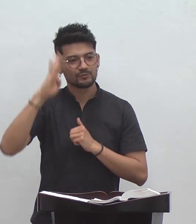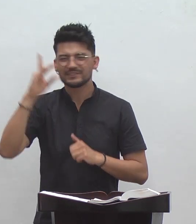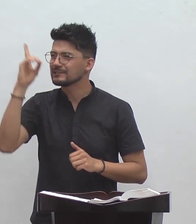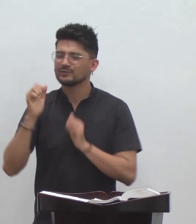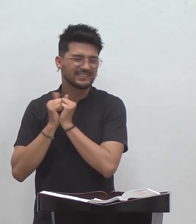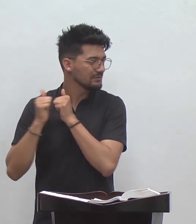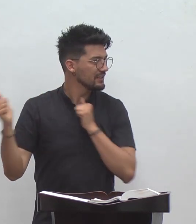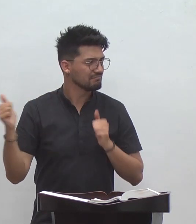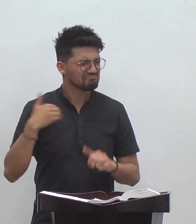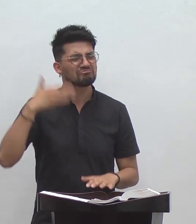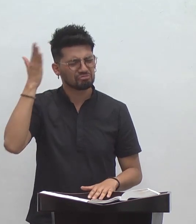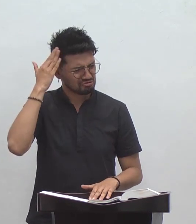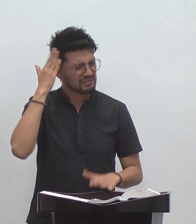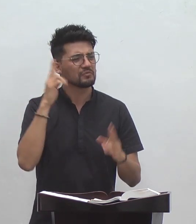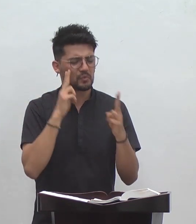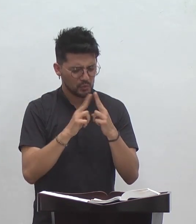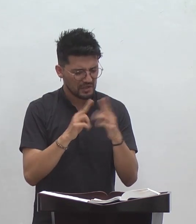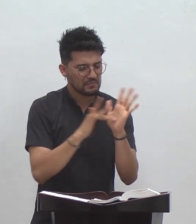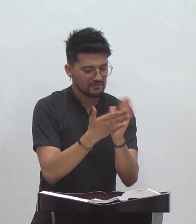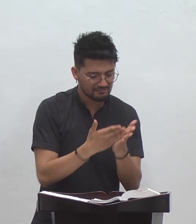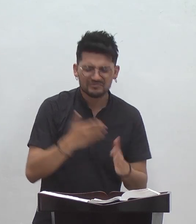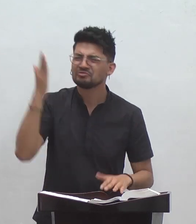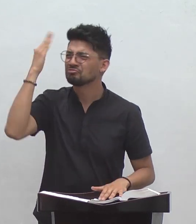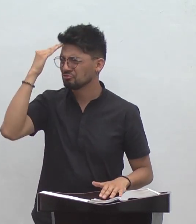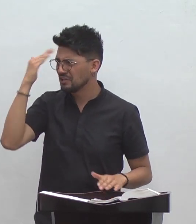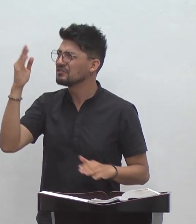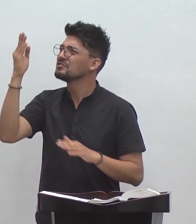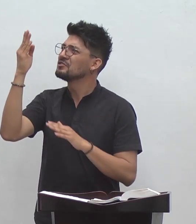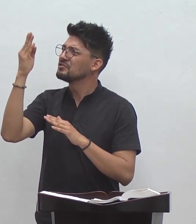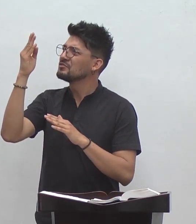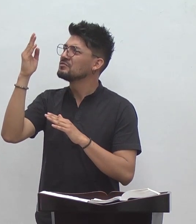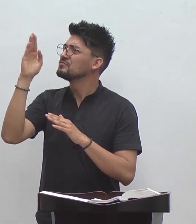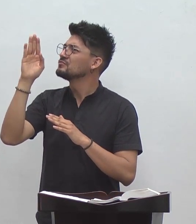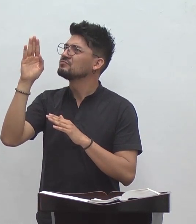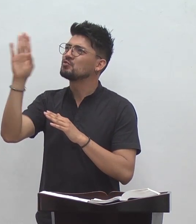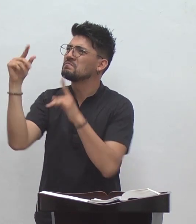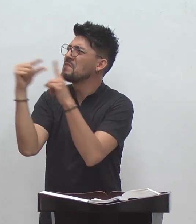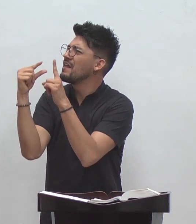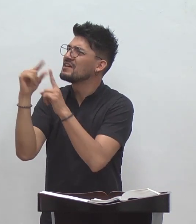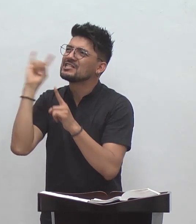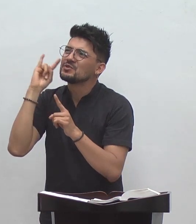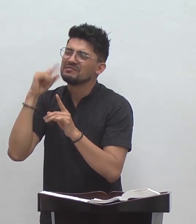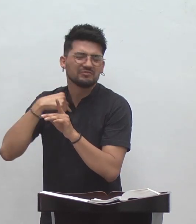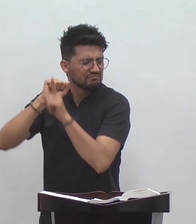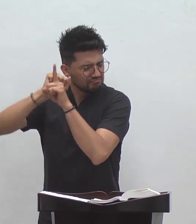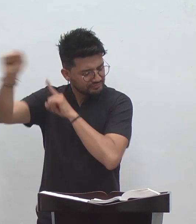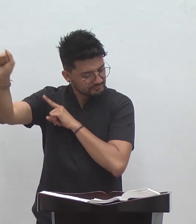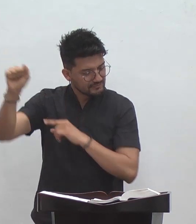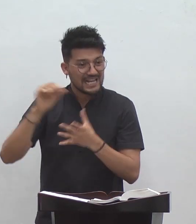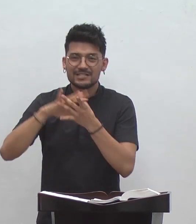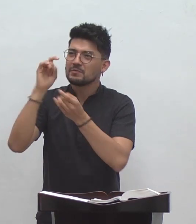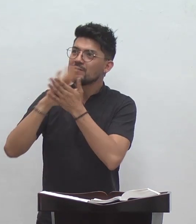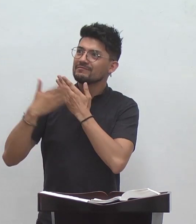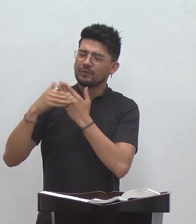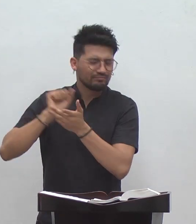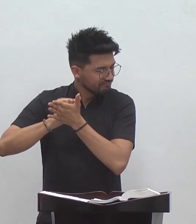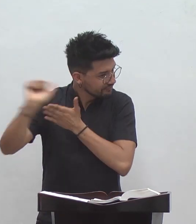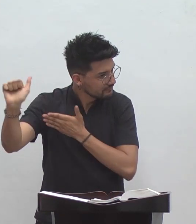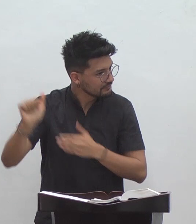quise alejarme de Dios y no seguirle más. Y yo era consciente de su palabra y era consciente de su llamado, pero quise no escuchar más. Y